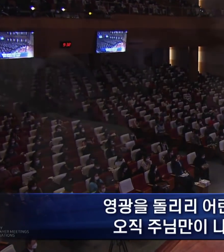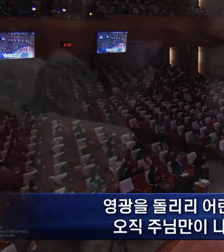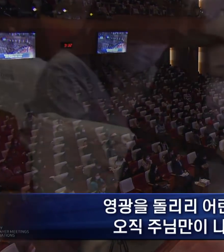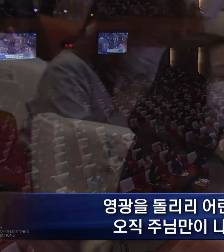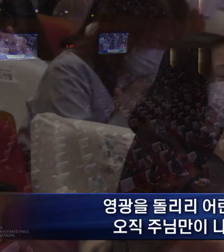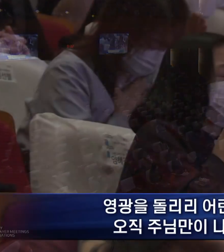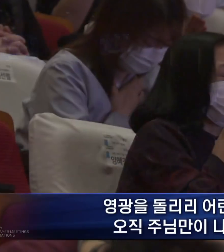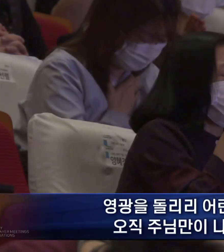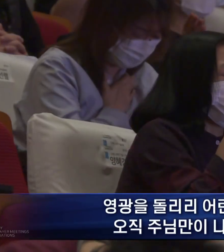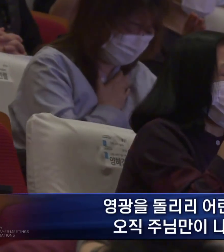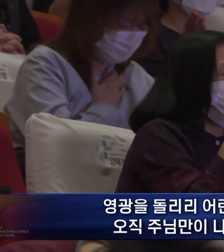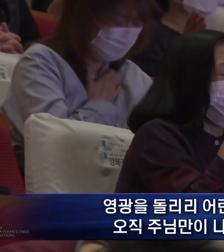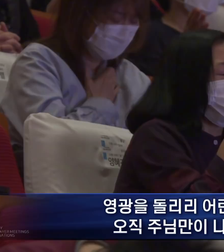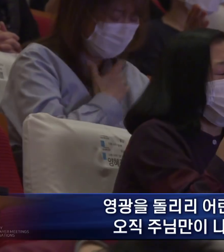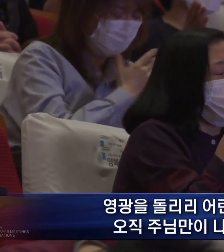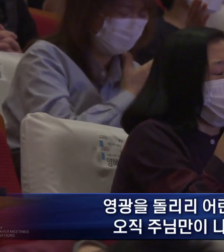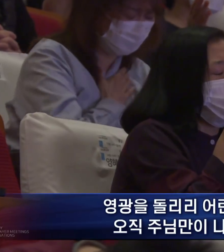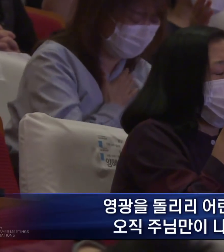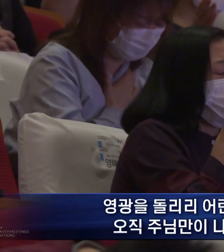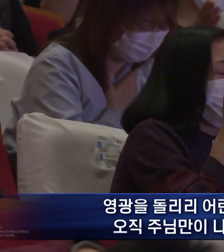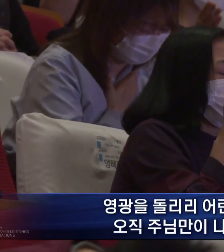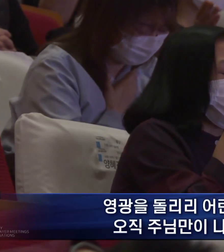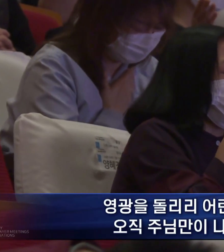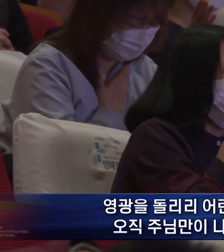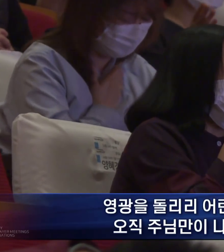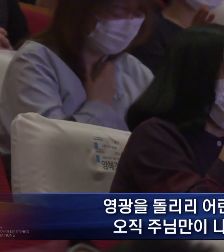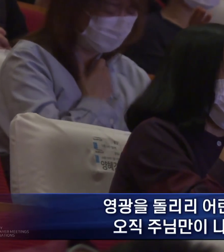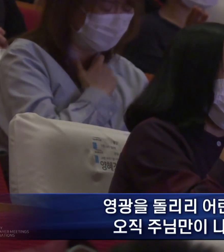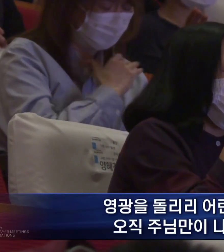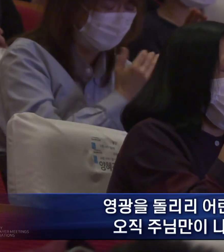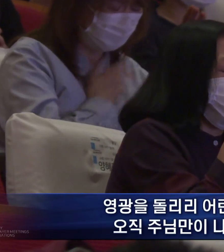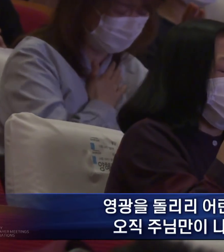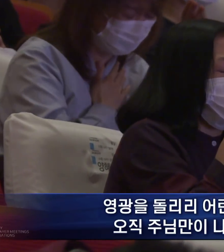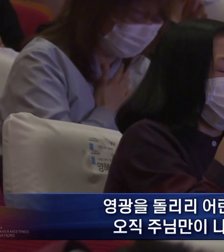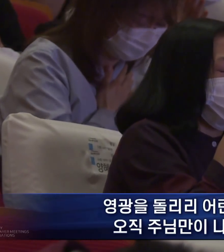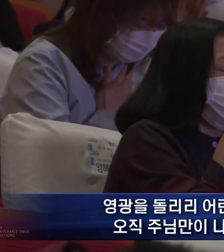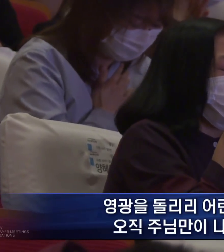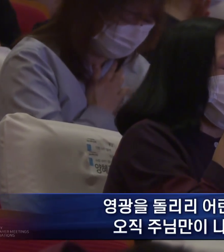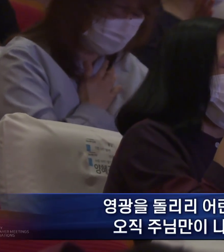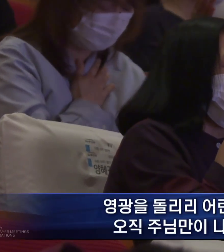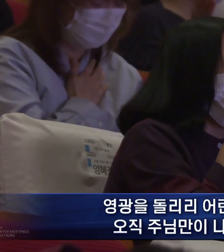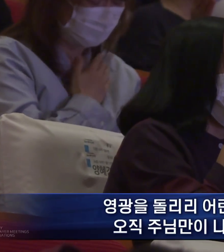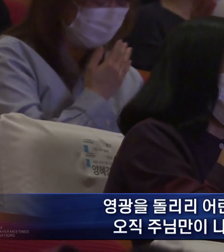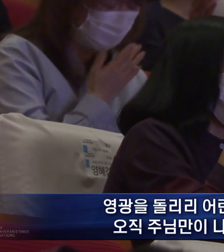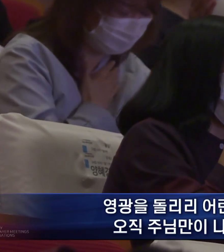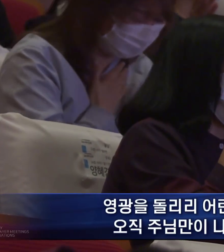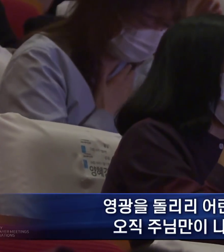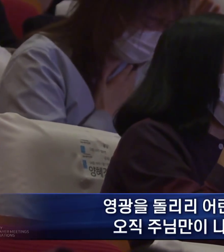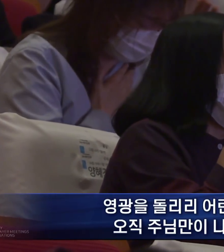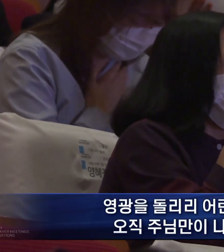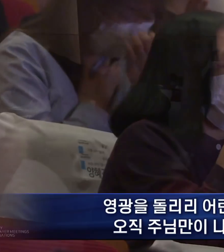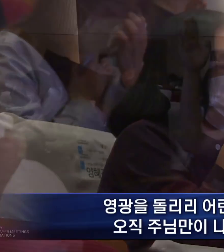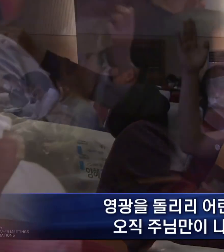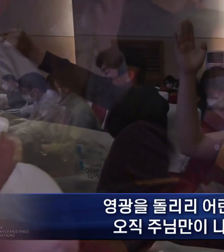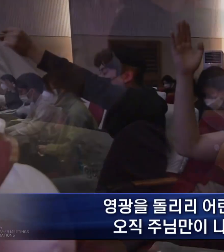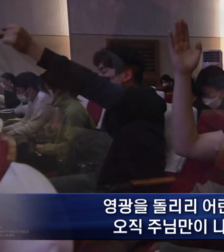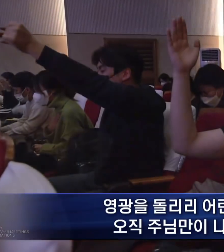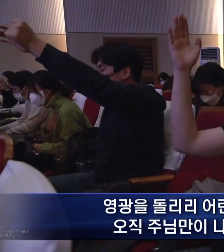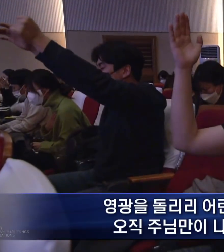구속자다. 내게 돌아오라, 내가 너의 아버지다. 내게 돌아오라, 내가 너의 영적인 신랑이다. 주님 깨어나게